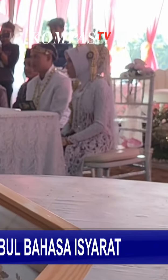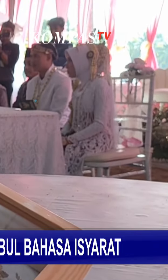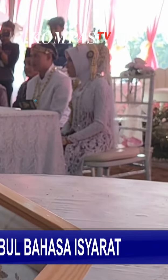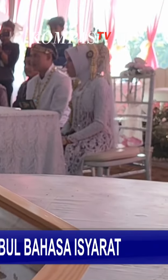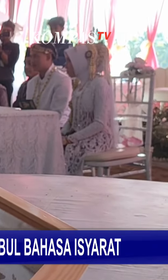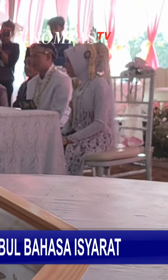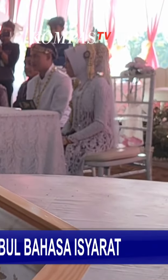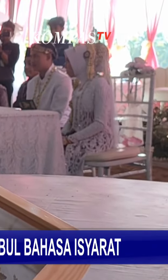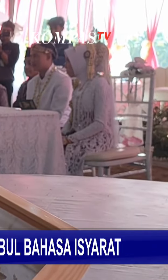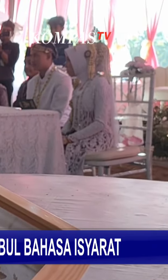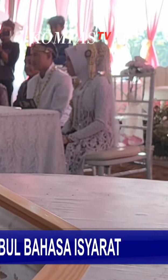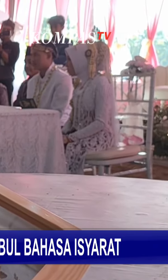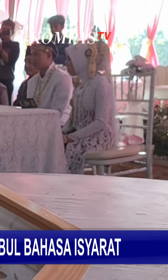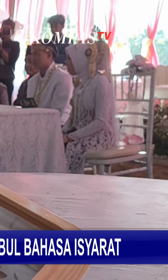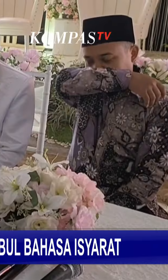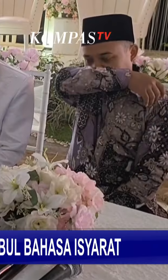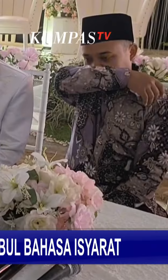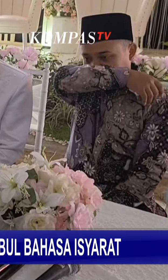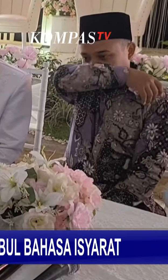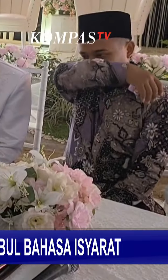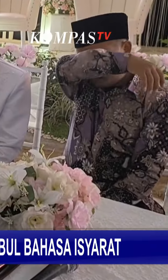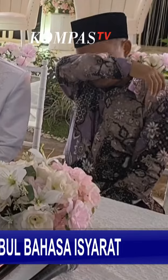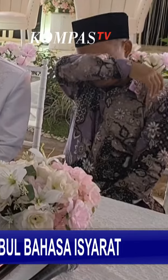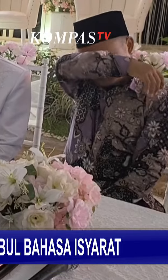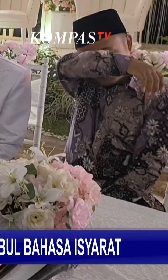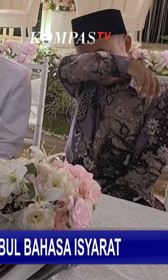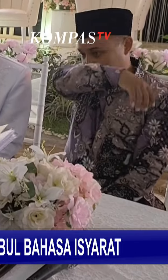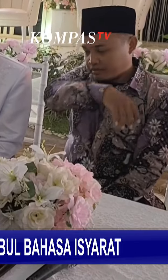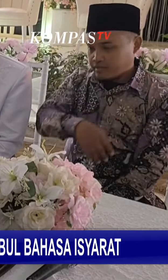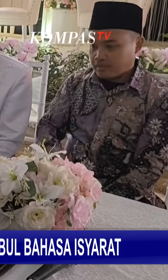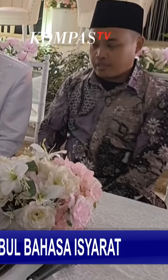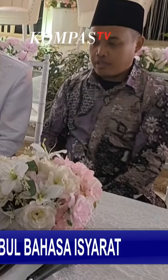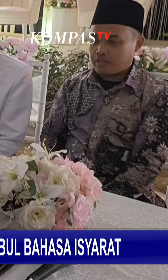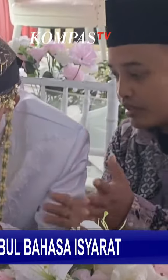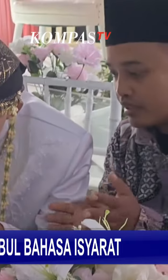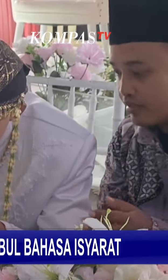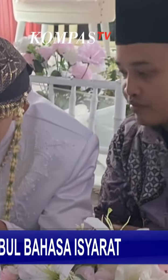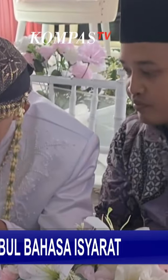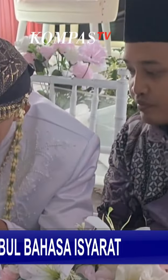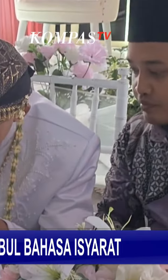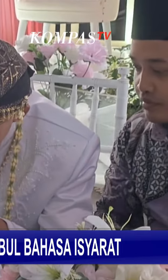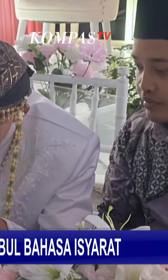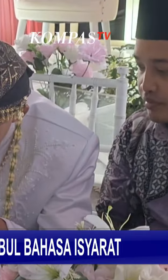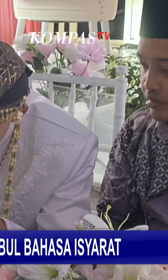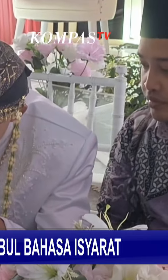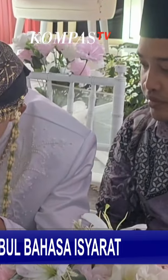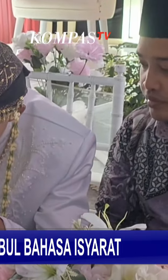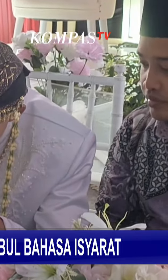dan mendengar, pasangan ini mendapatkan layanan khusus dari Kantor Kementerian Agama Kabupaten Kulon Progo melalui Program